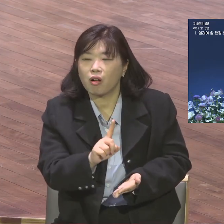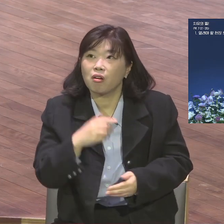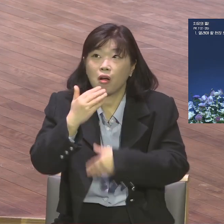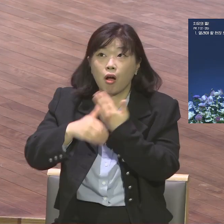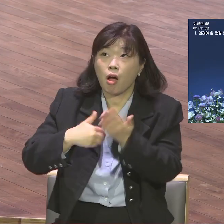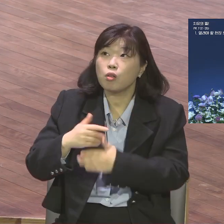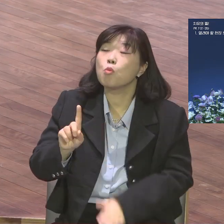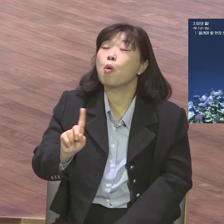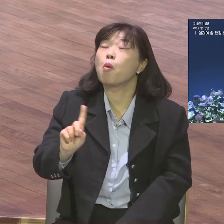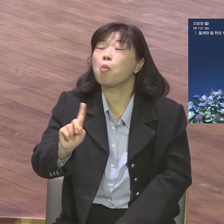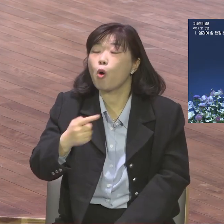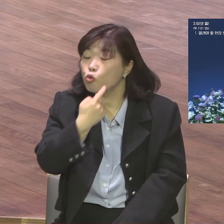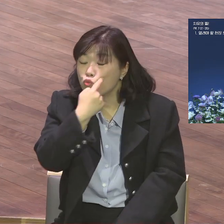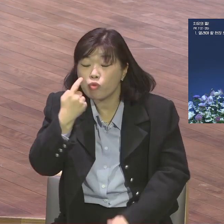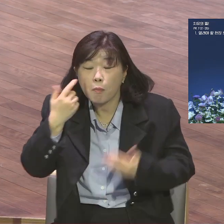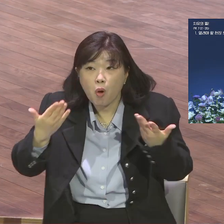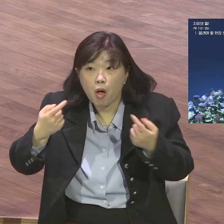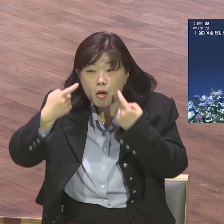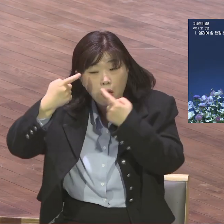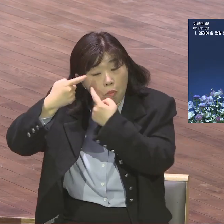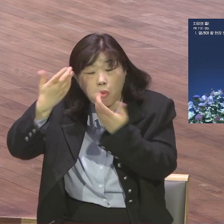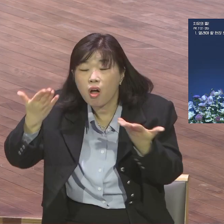눈에 보여야지.